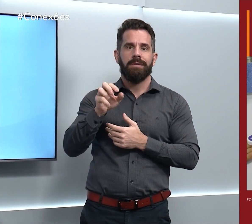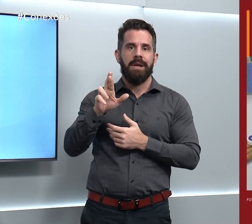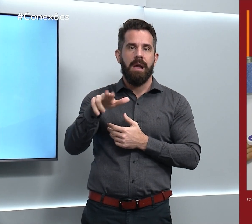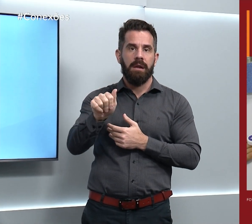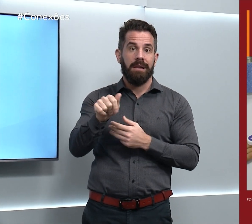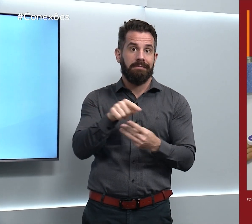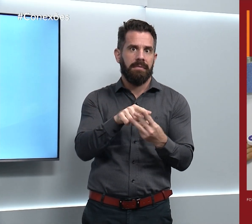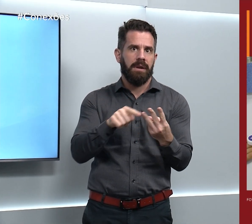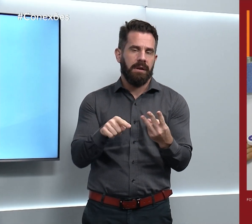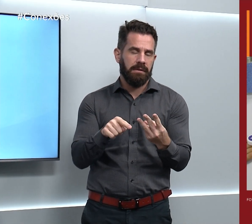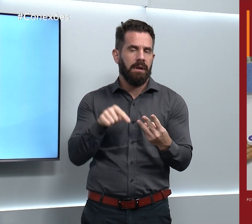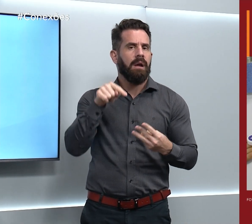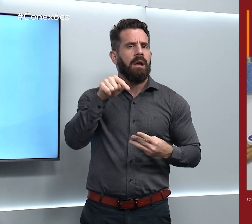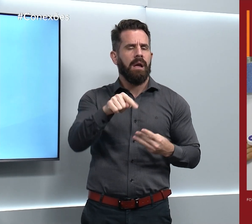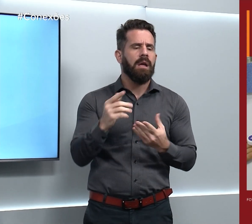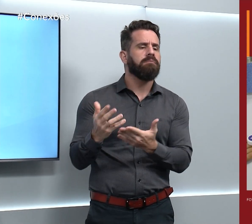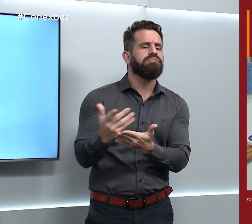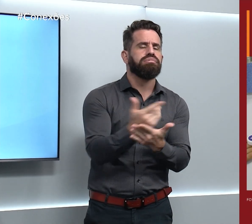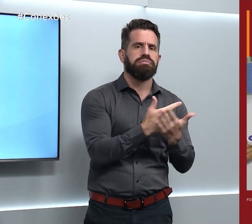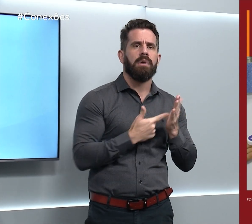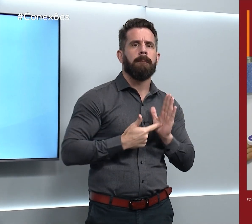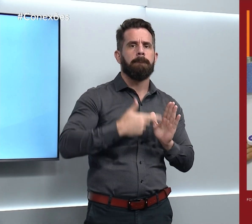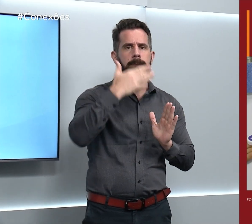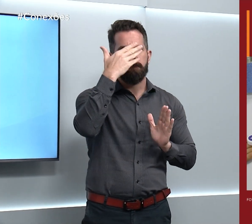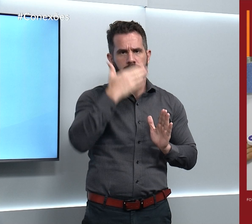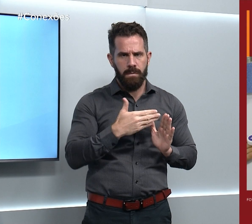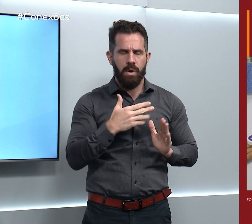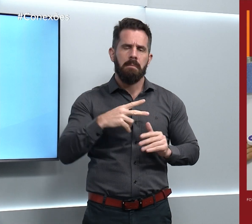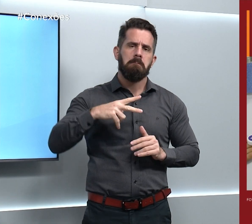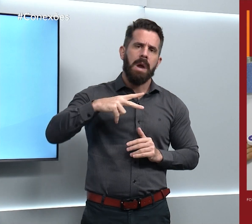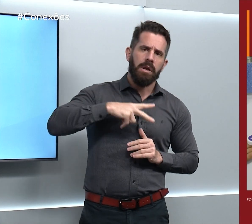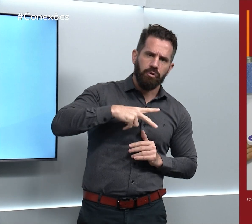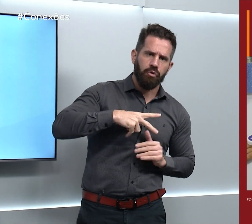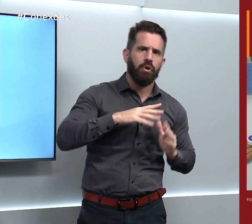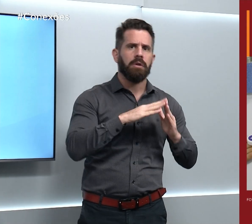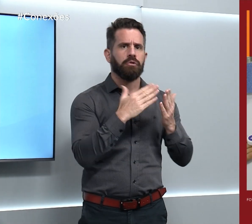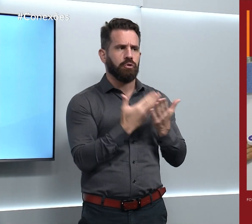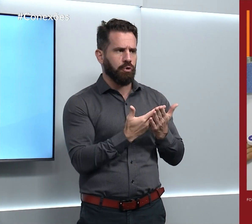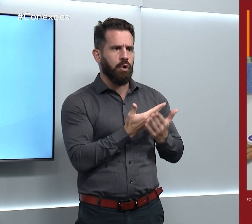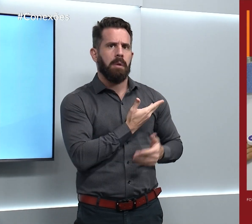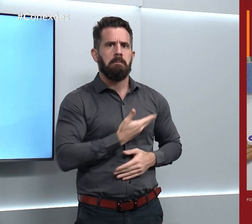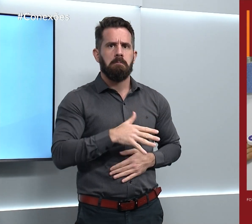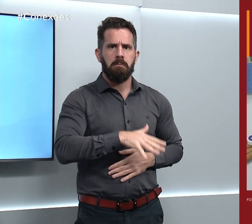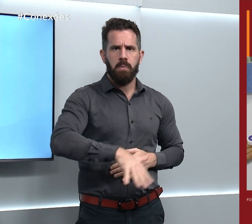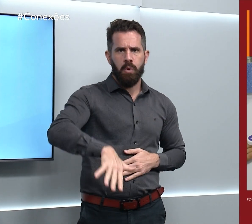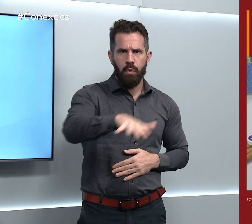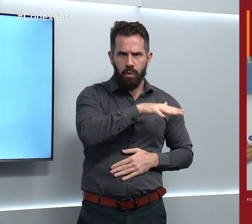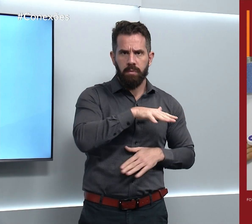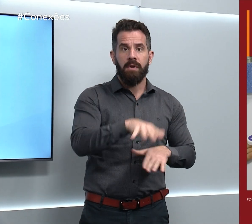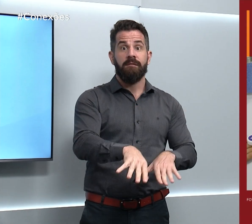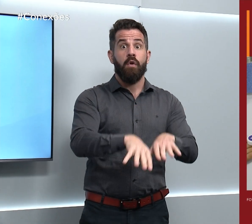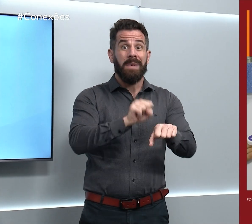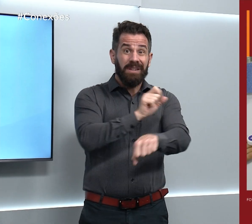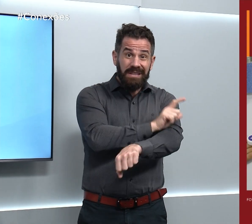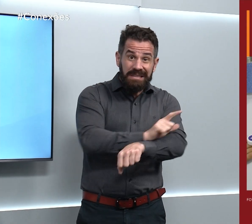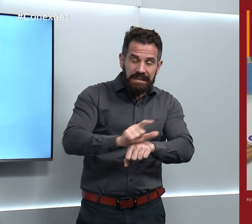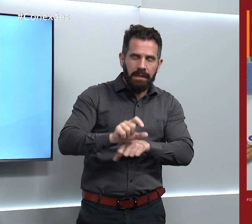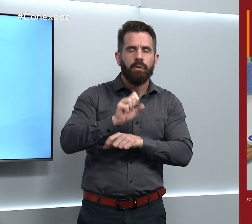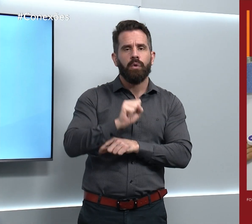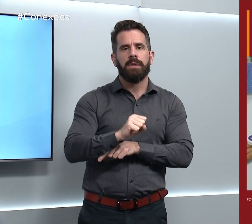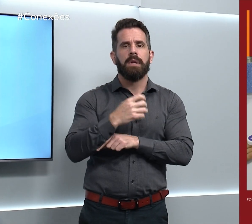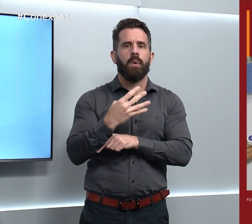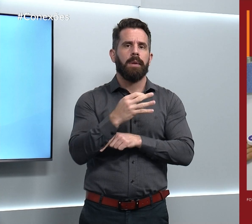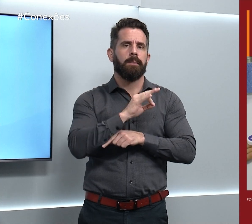públicas quanto privadas, a porcentagem de professores com licenciatura é de 84%.